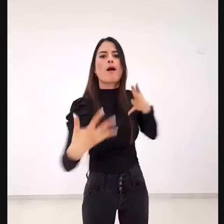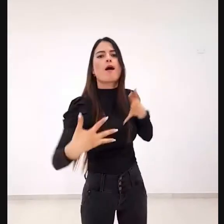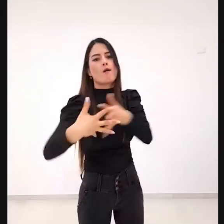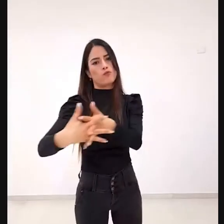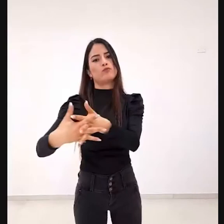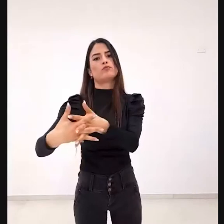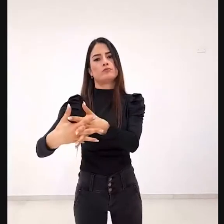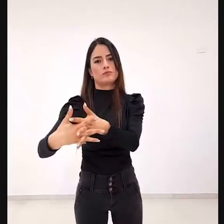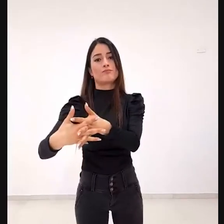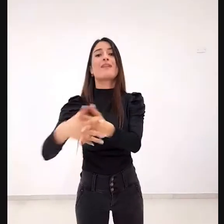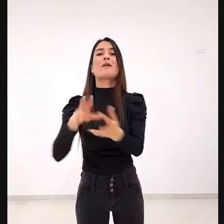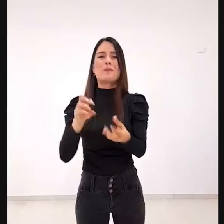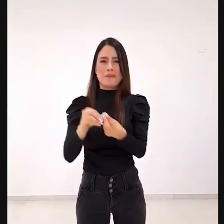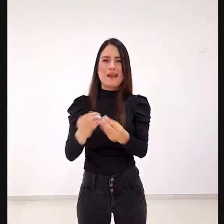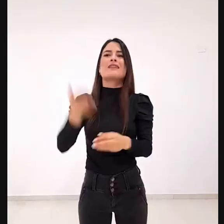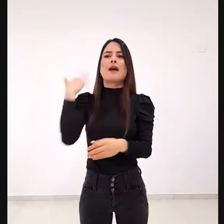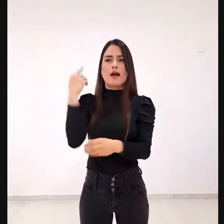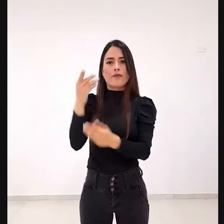unidad